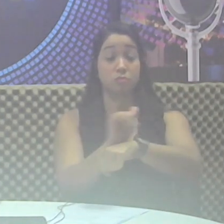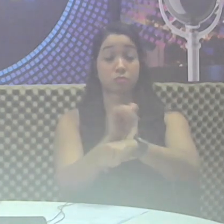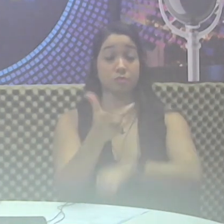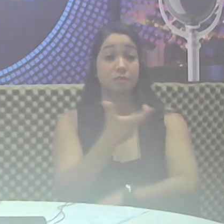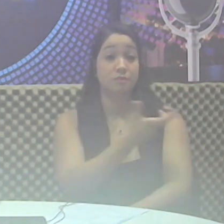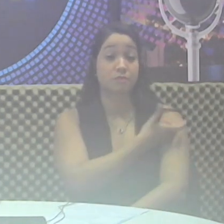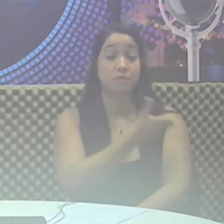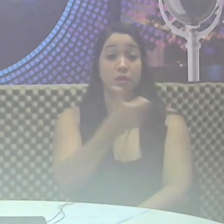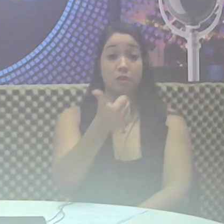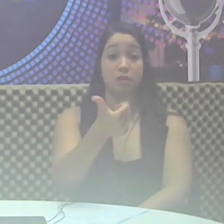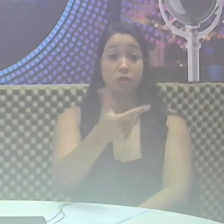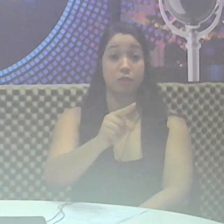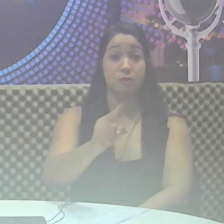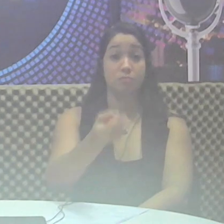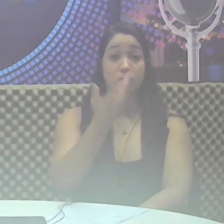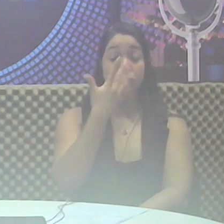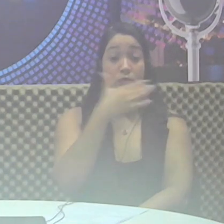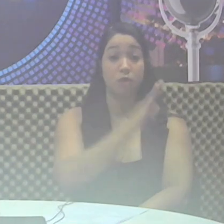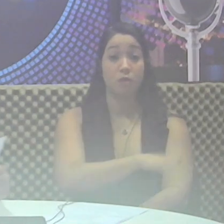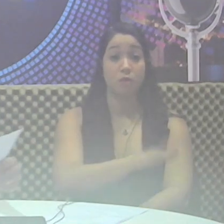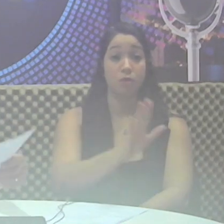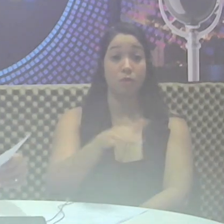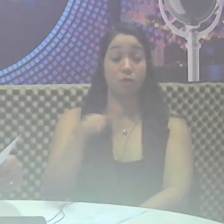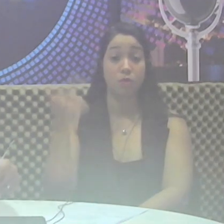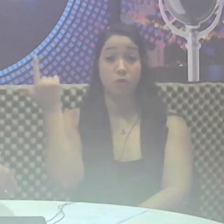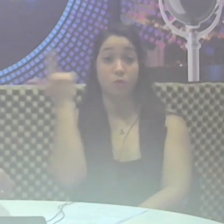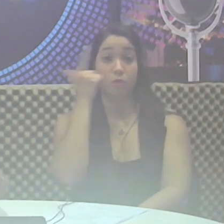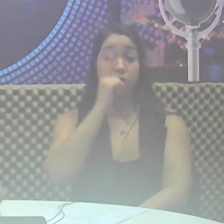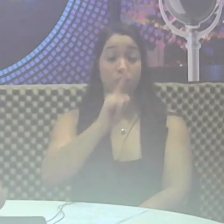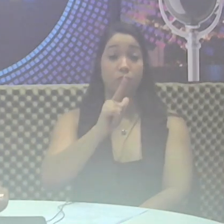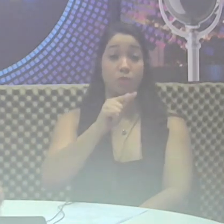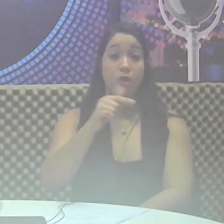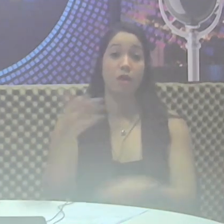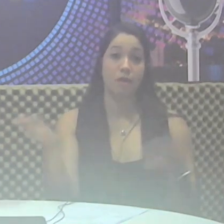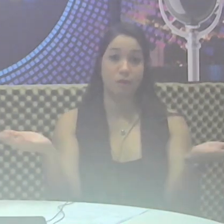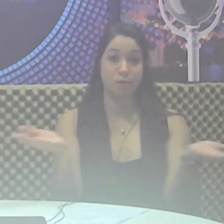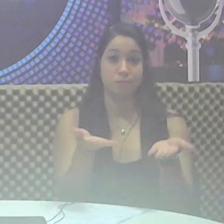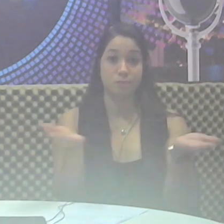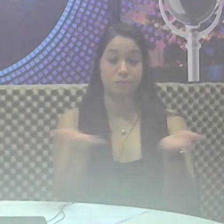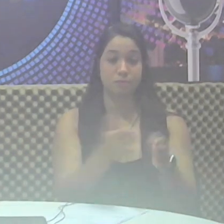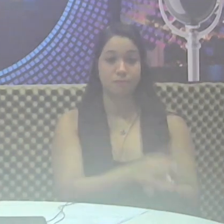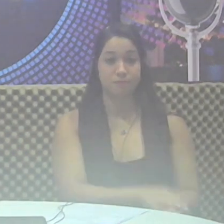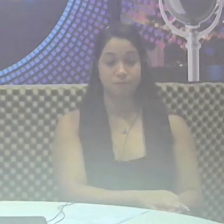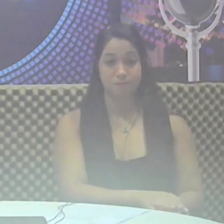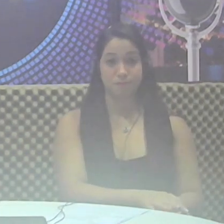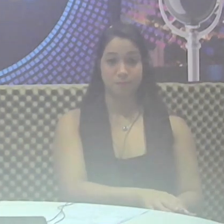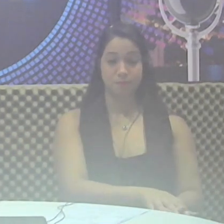das 12 mil crianças que poderão ser imunizadas neste momento.